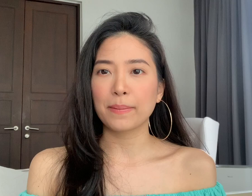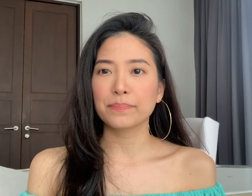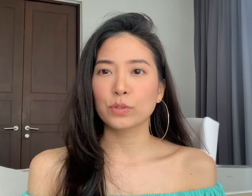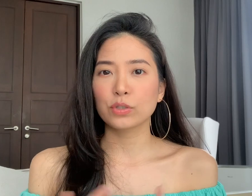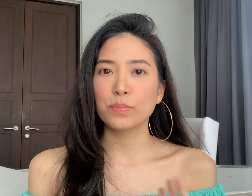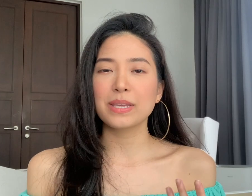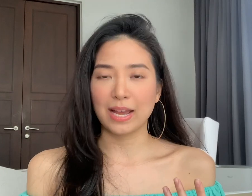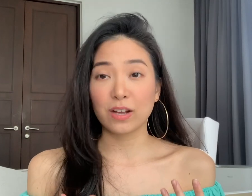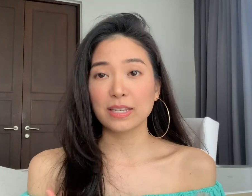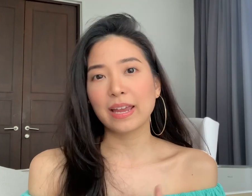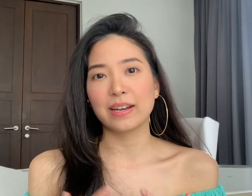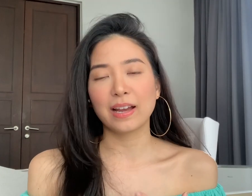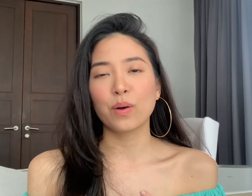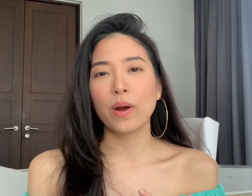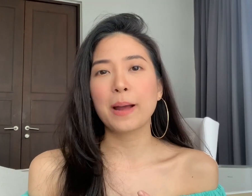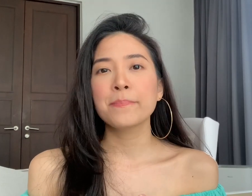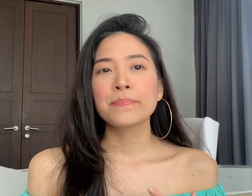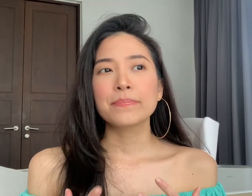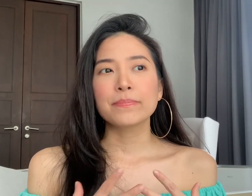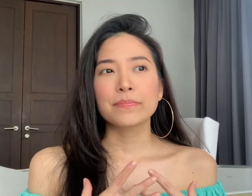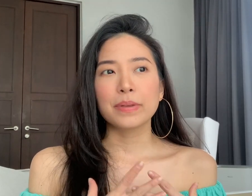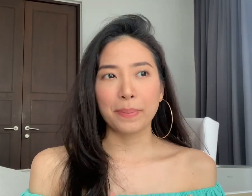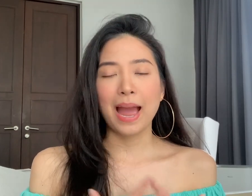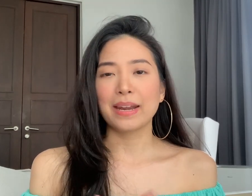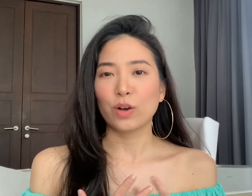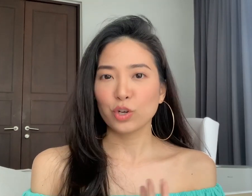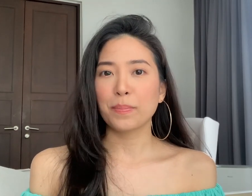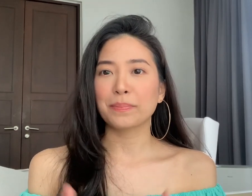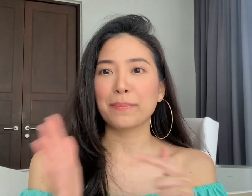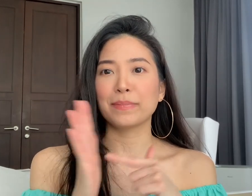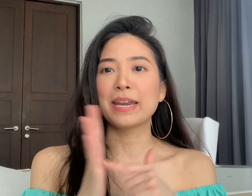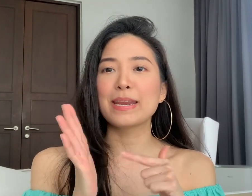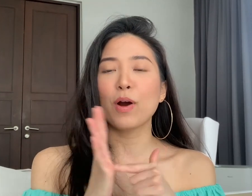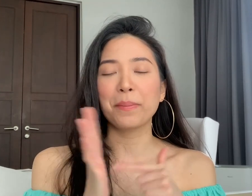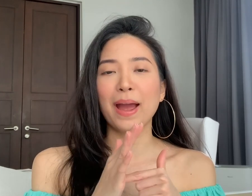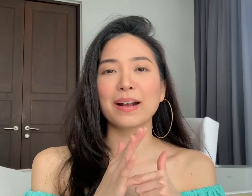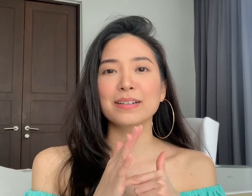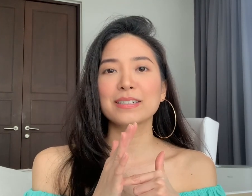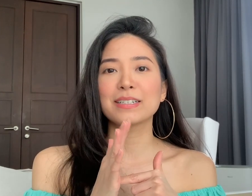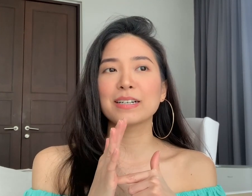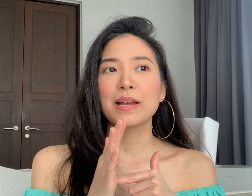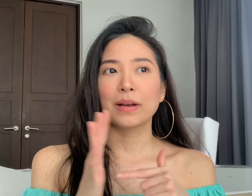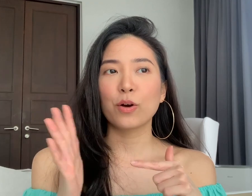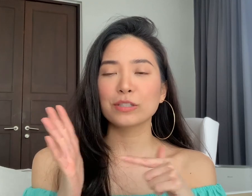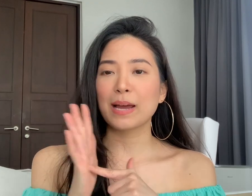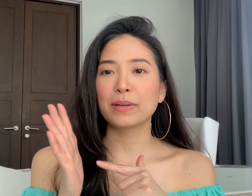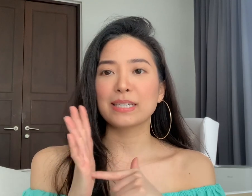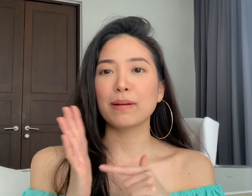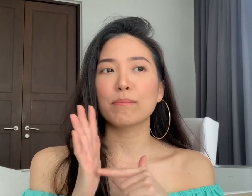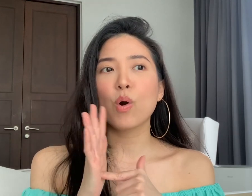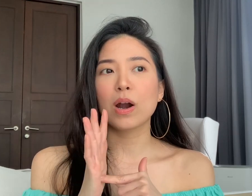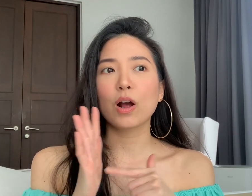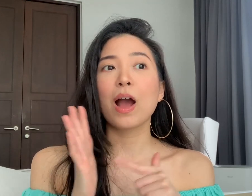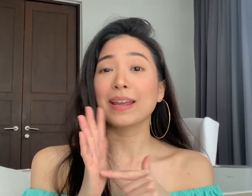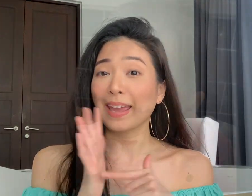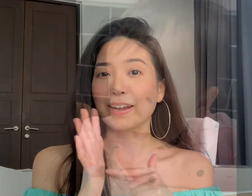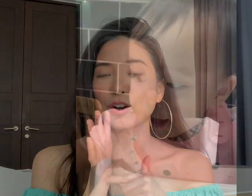โเชิมีเดียก็จะเห็นว่าพี่พาเขาชอบทำอันนี้บ่อยมากคือเขากจะทำอนนี้สำหรบ More แล้็ Againแล